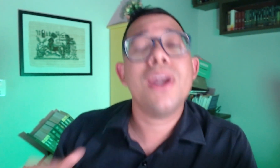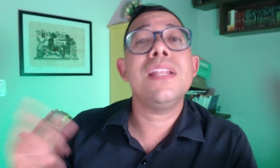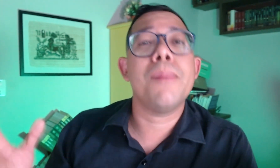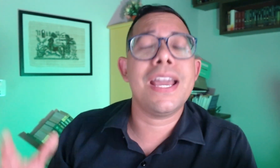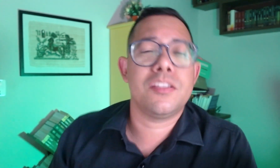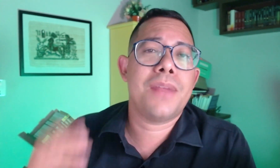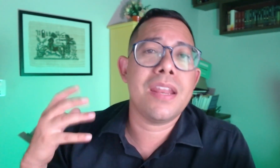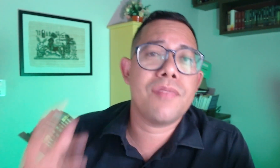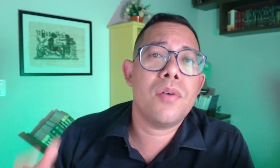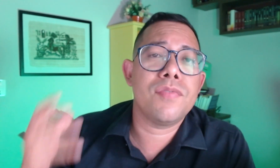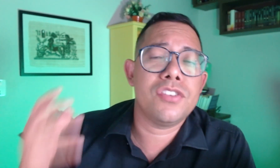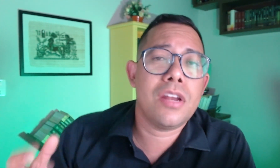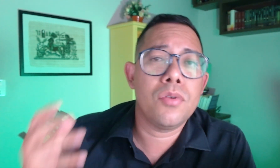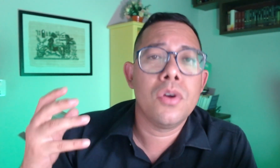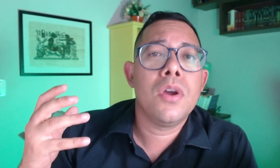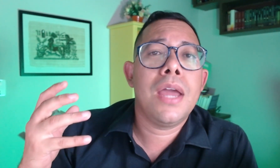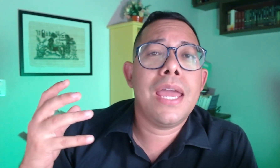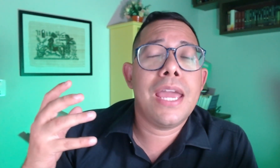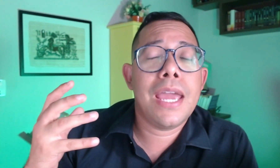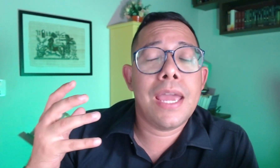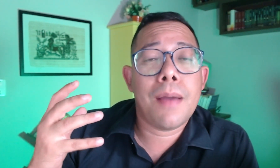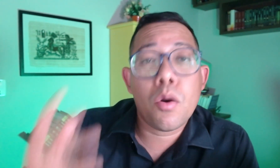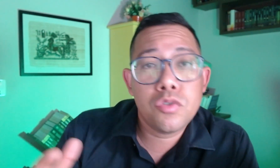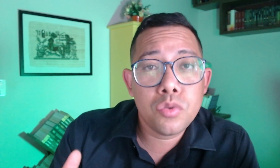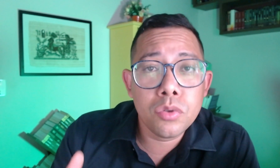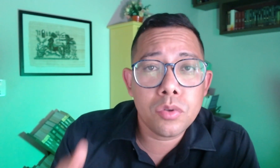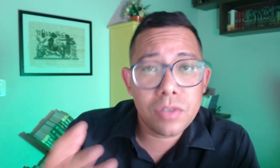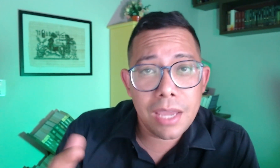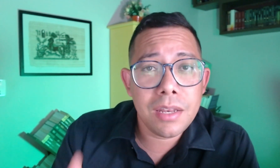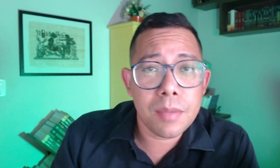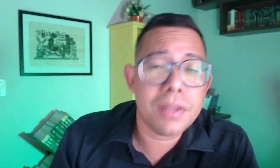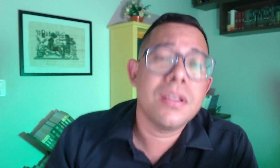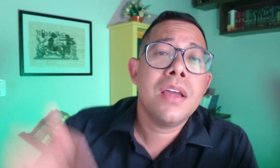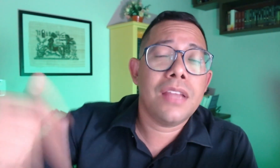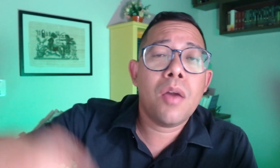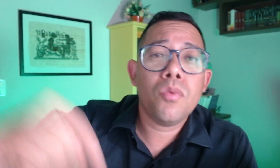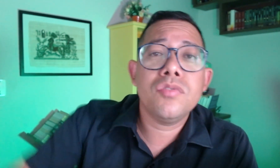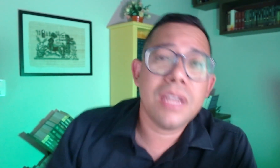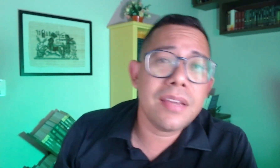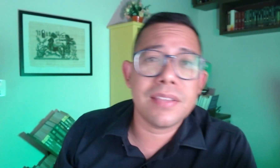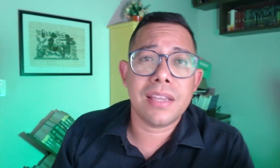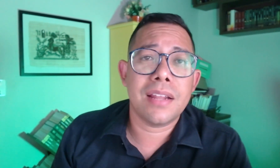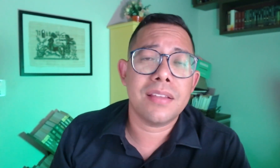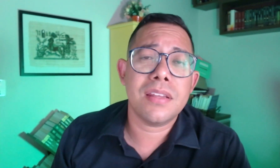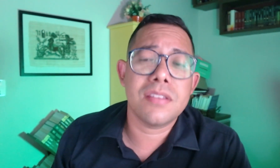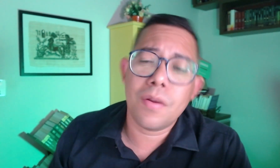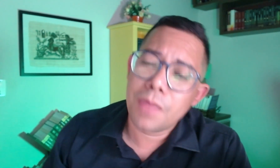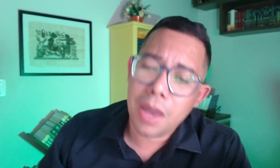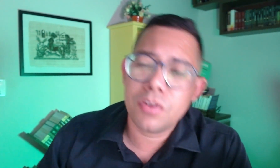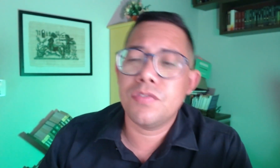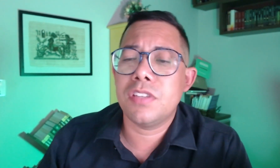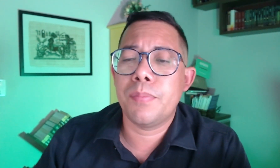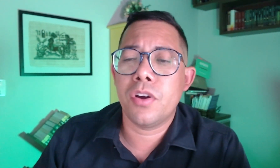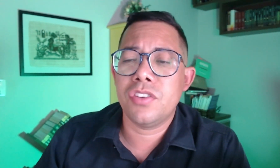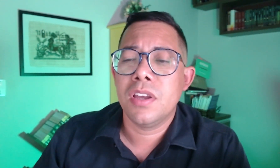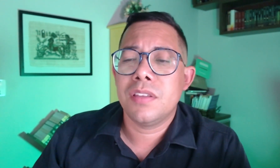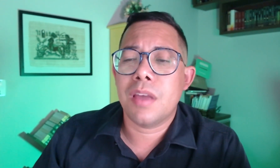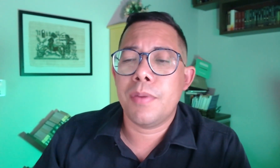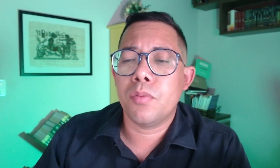ainda mais, para levar o Evangelho aos surdos em Libras, tem alguns links aqui na descrição, onde você pode saber um